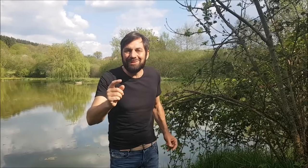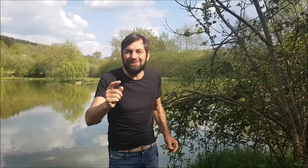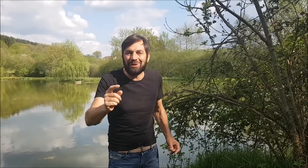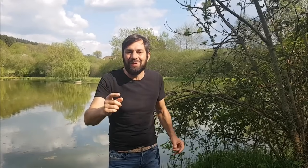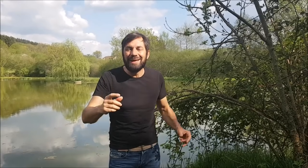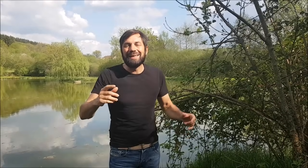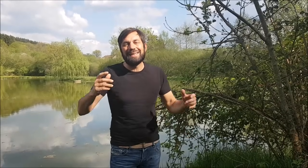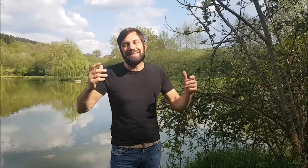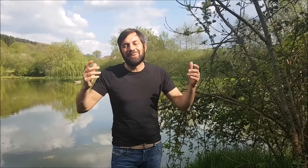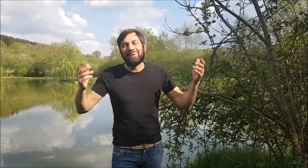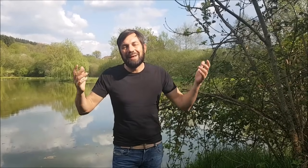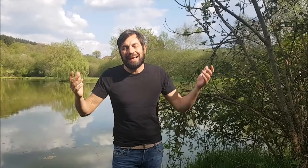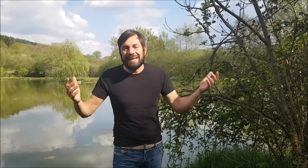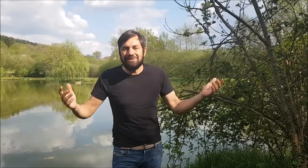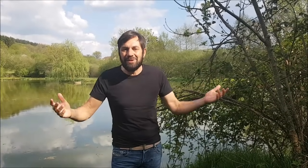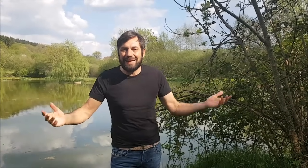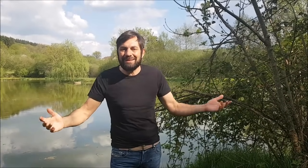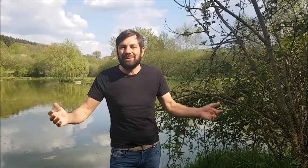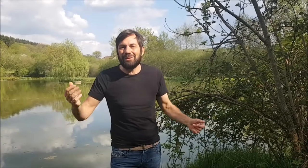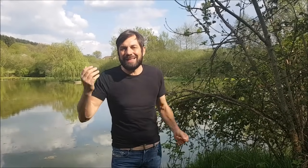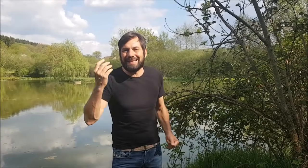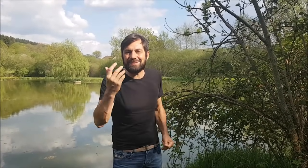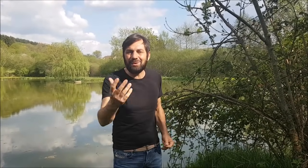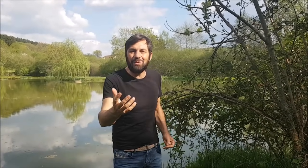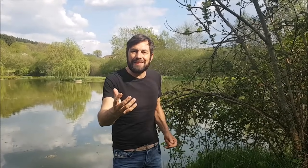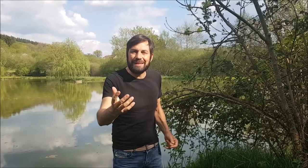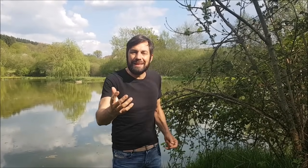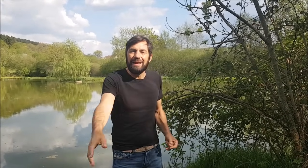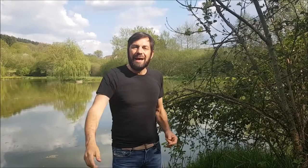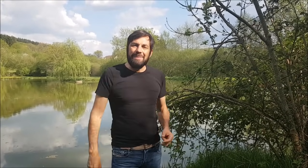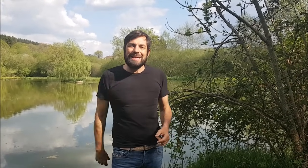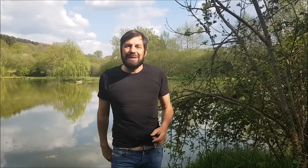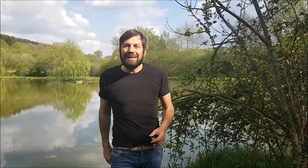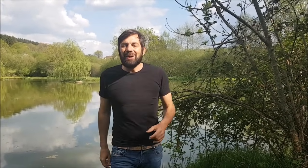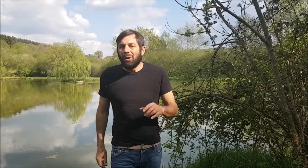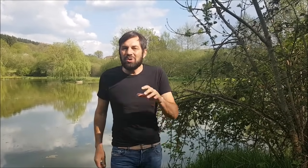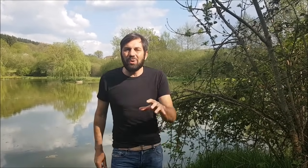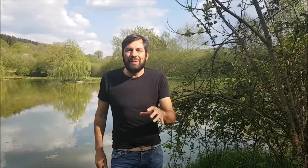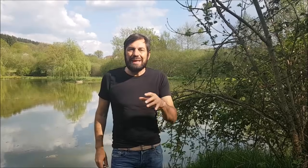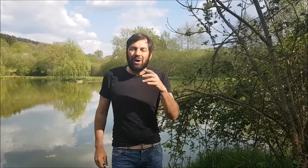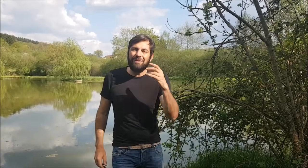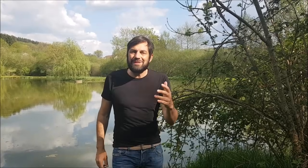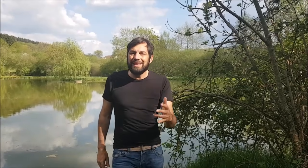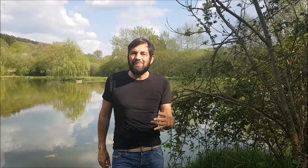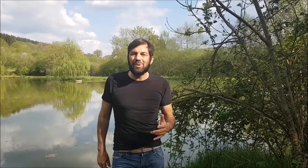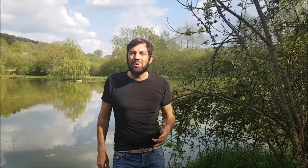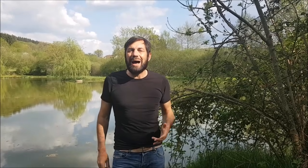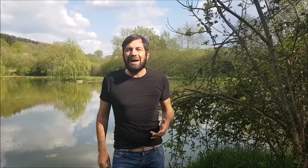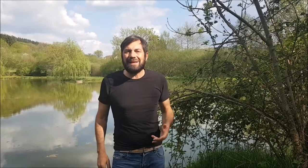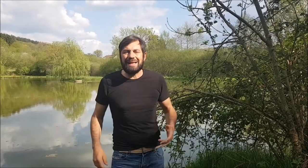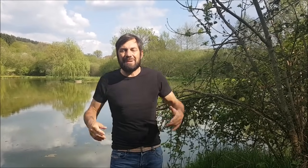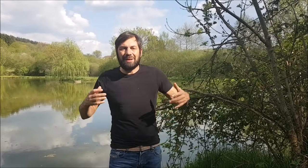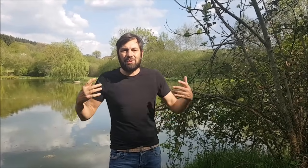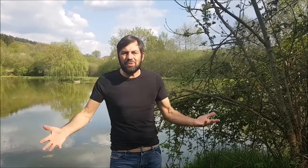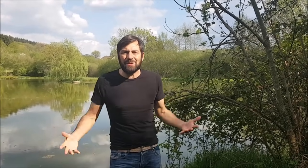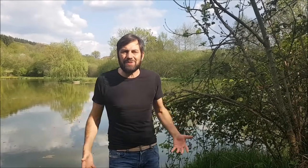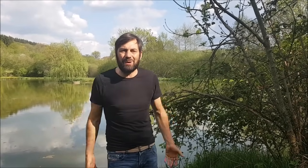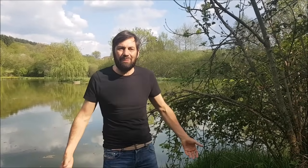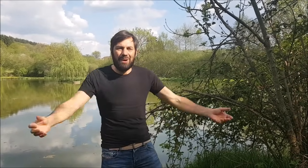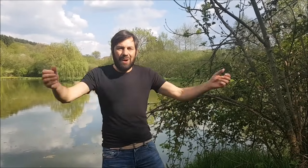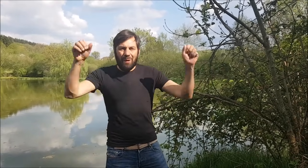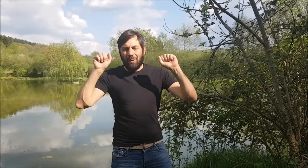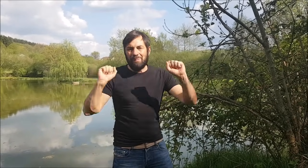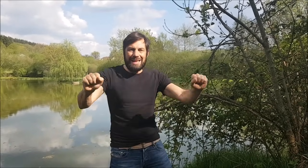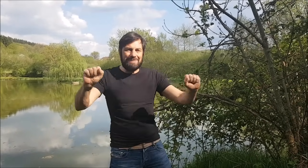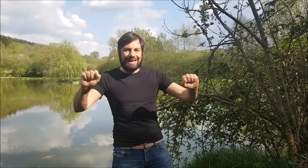vos enfants qui sont les vedettes de cet instant comptine. Mes amis, aujourd'hui, on va se dire bonjour avec les mains, tous